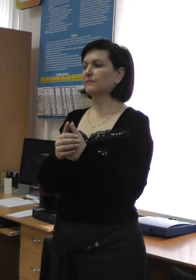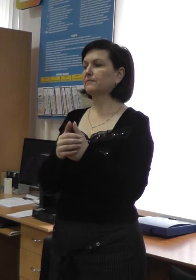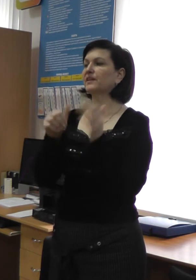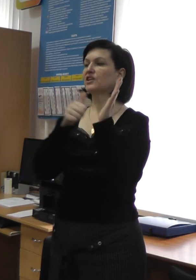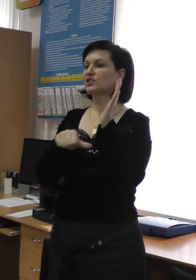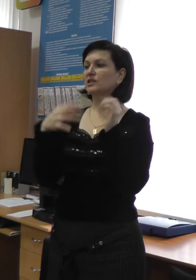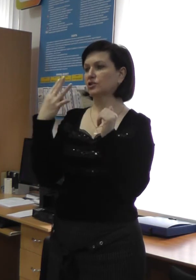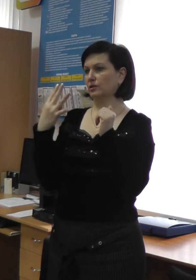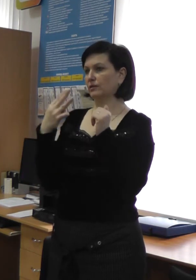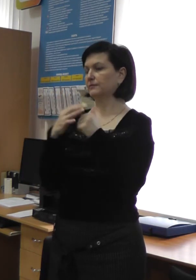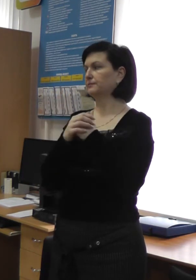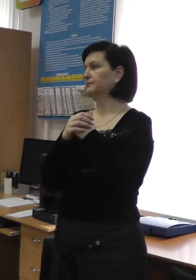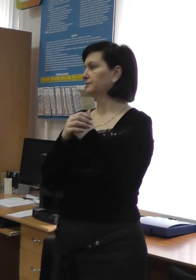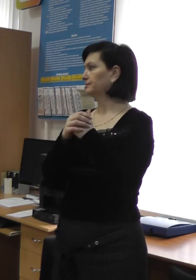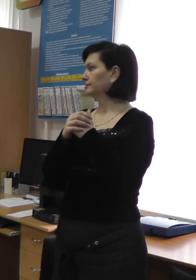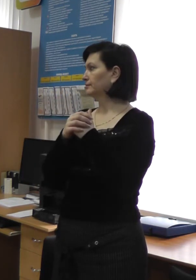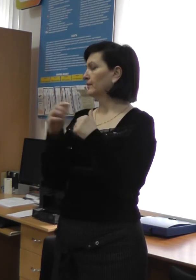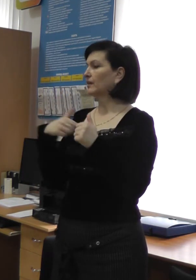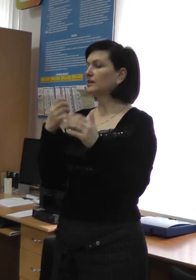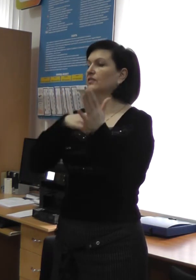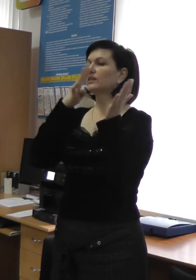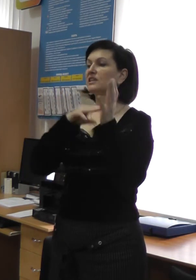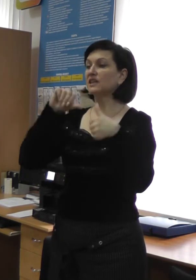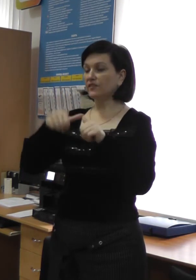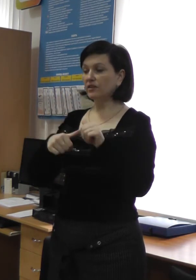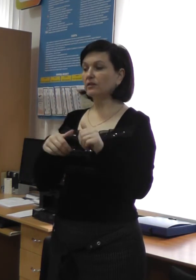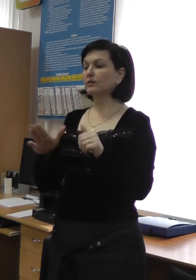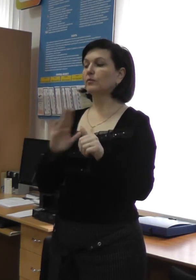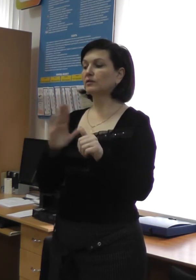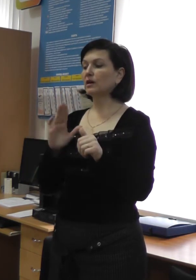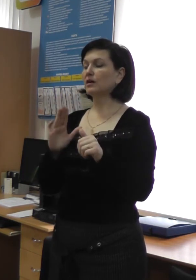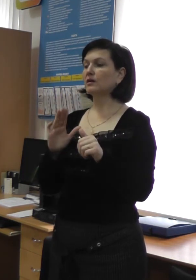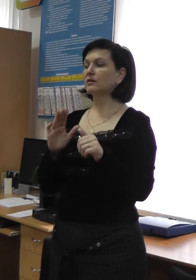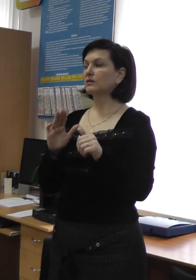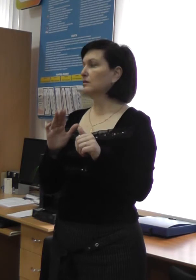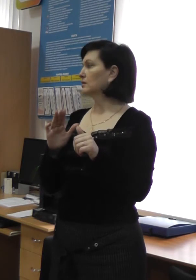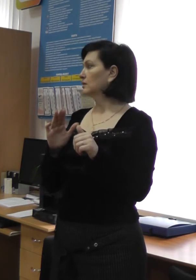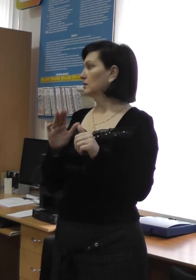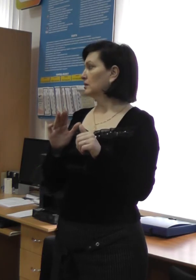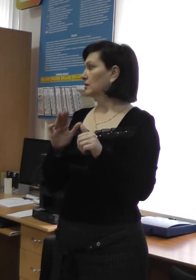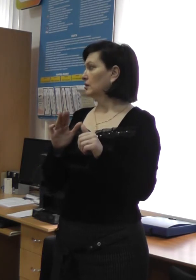Маркса, 64. Где в XIX веке находилась знаменитая ресторация